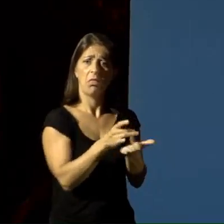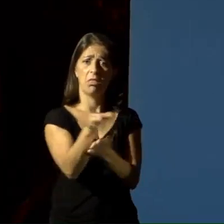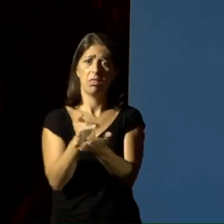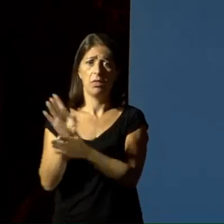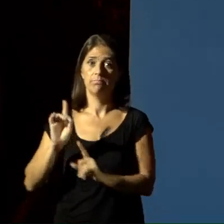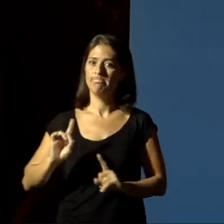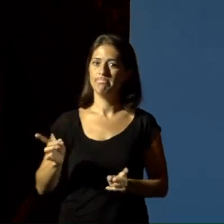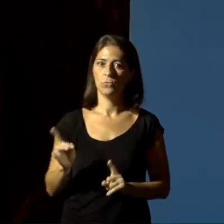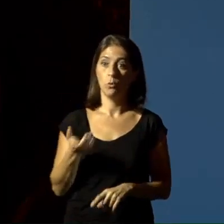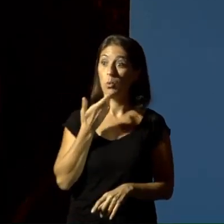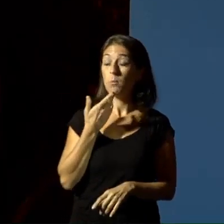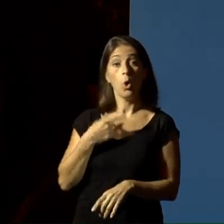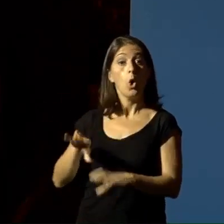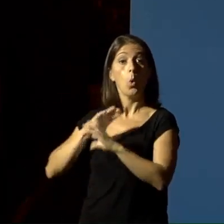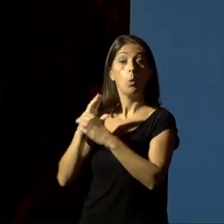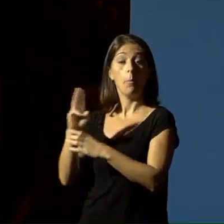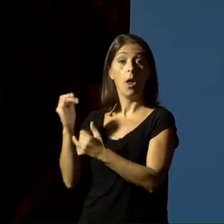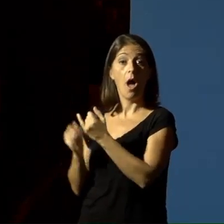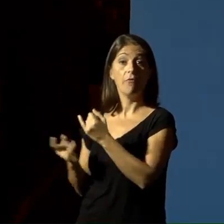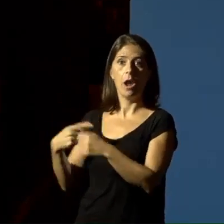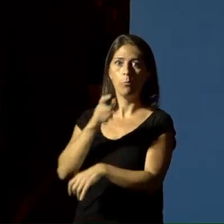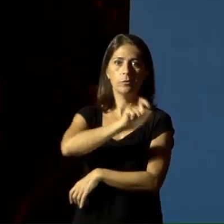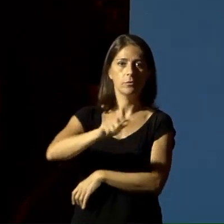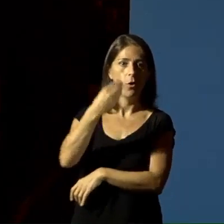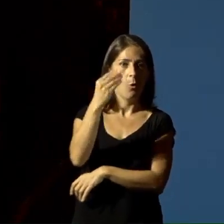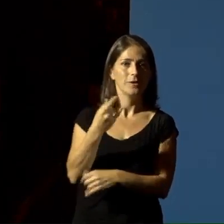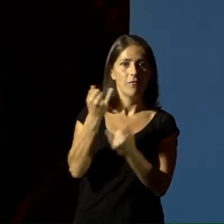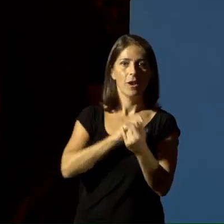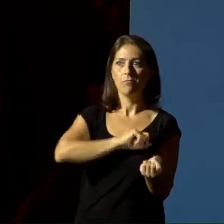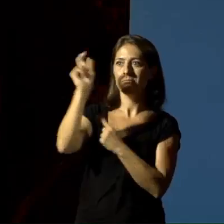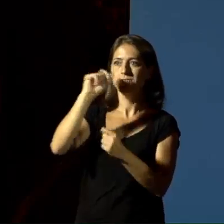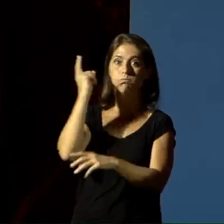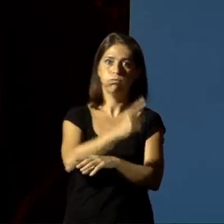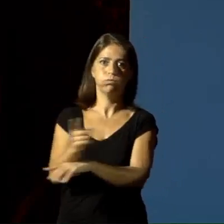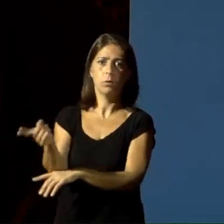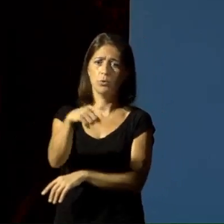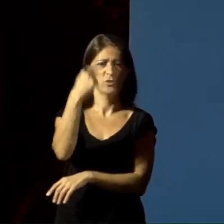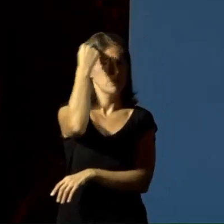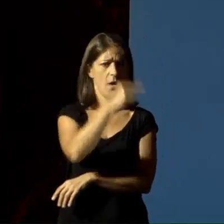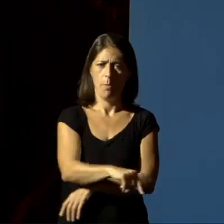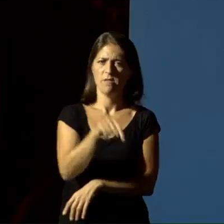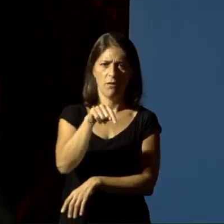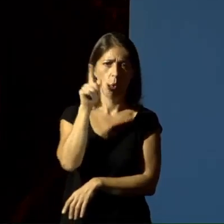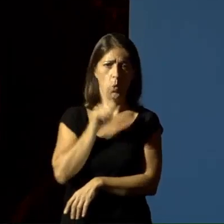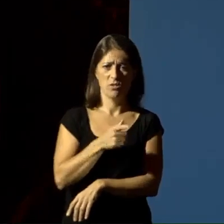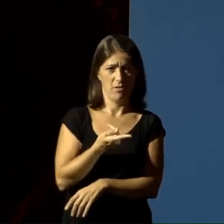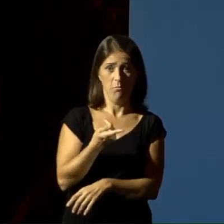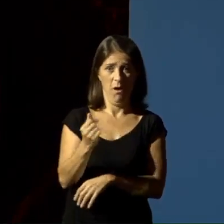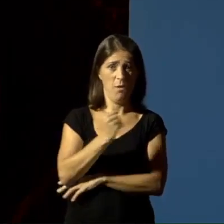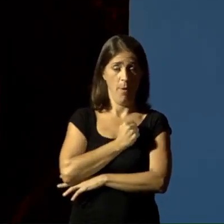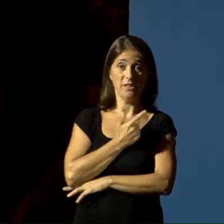bote, como fixo o goberno do Partido Popular, a súa mocidade de emigración, e desto en Ourense sabedes máis que ninguén. Un país